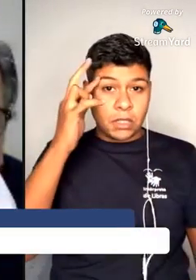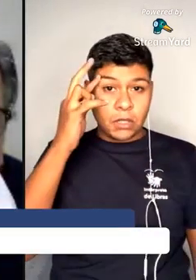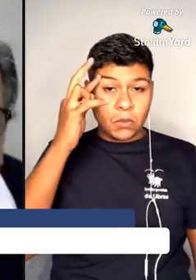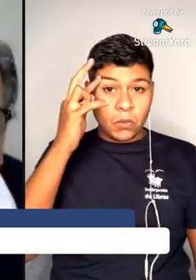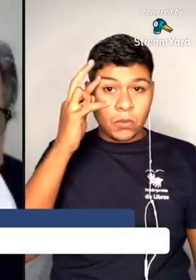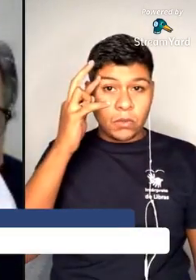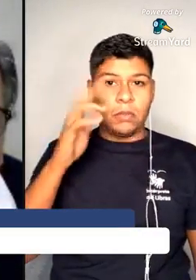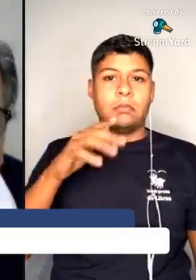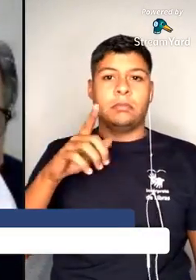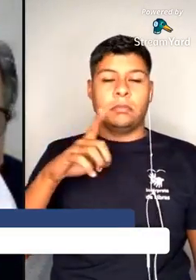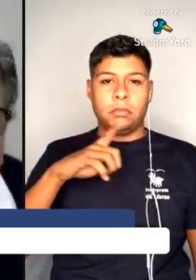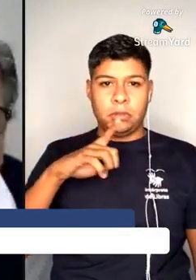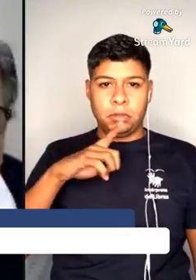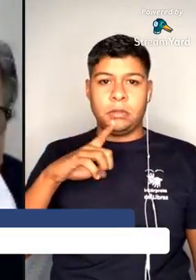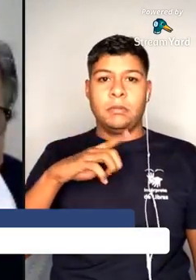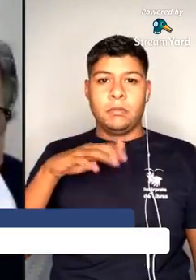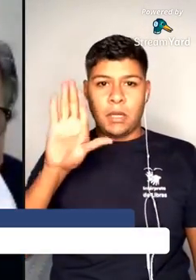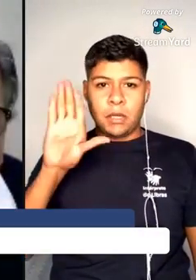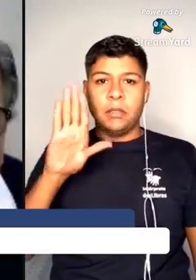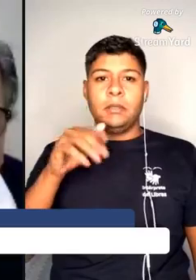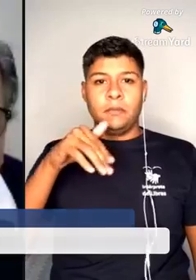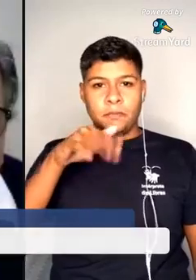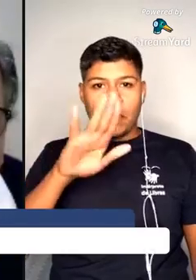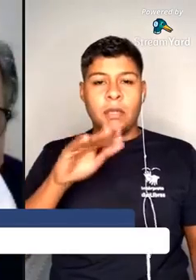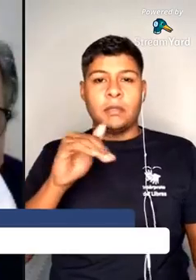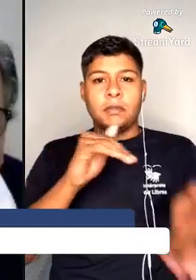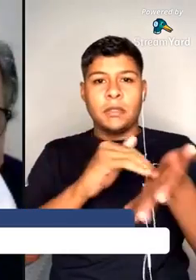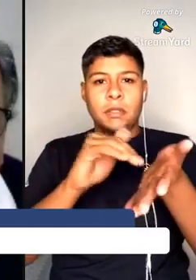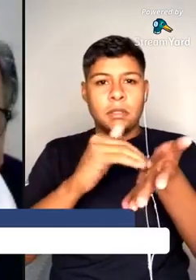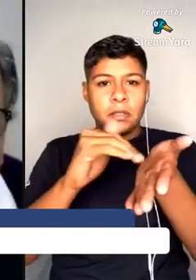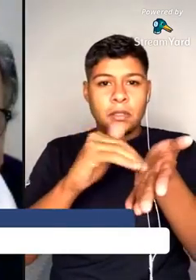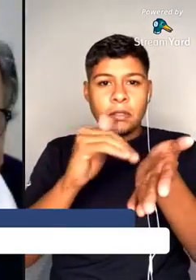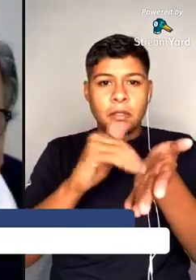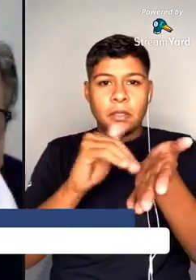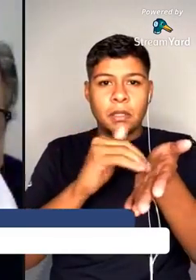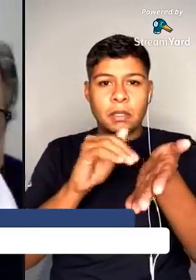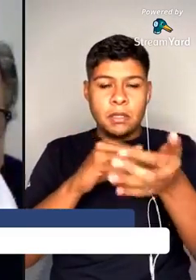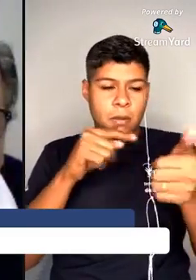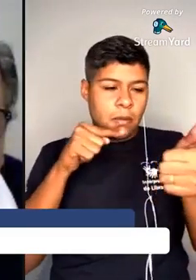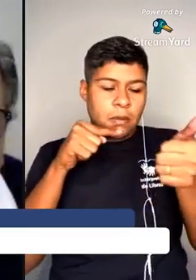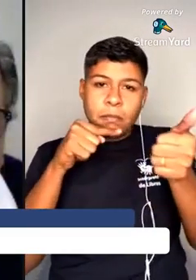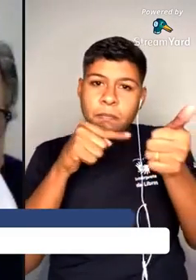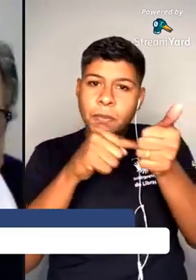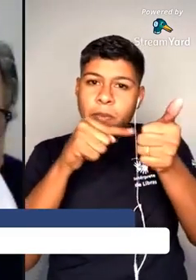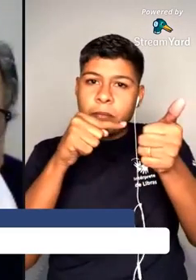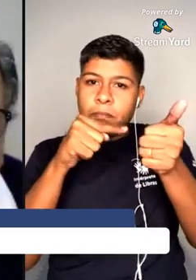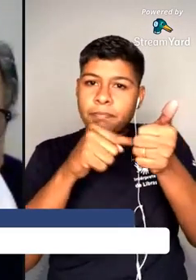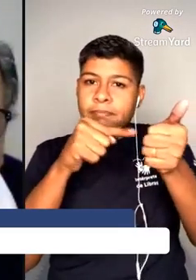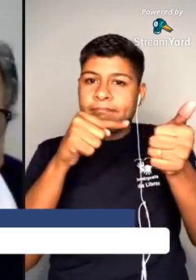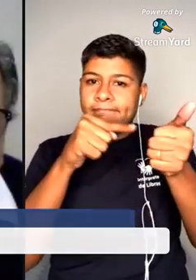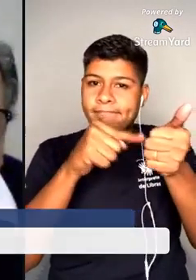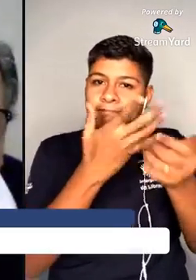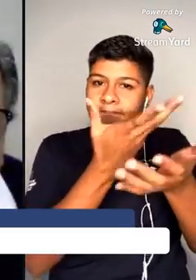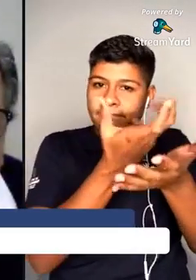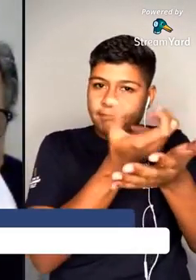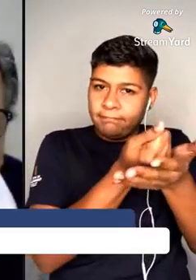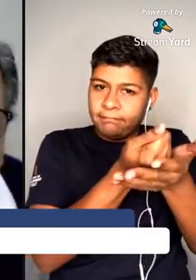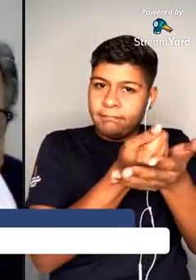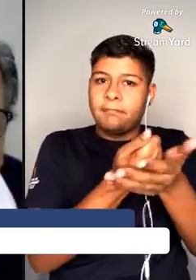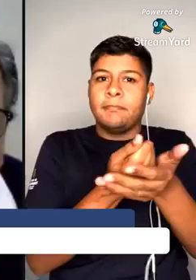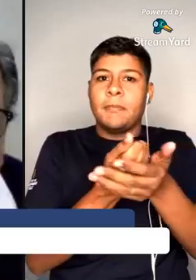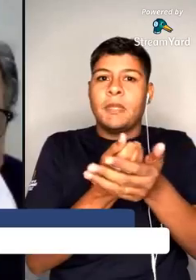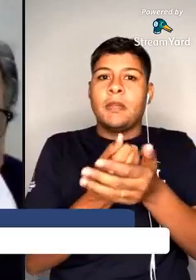mais. Como eu disse, vão lá na página da Secretaria, vamos seguir a página da Secretaria. E é isso